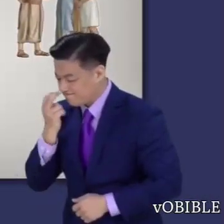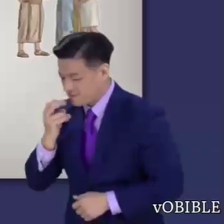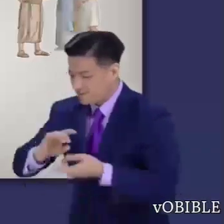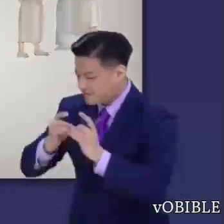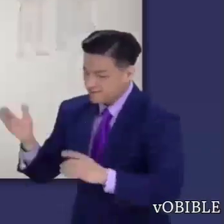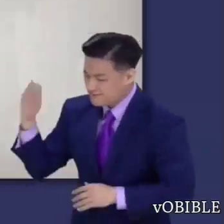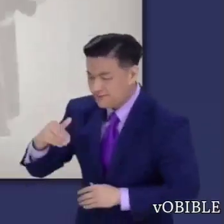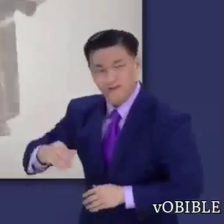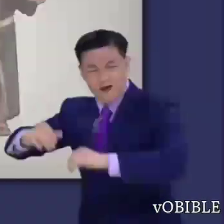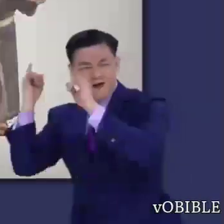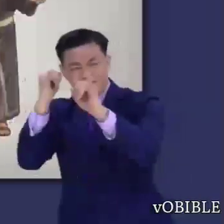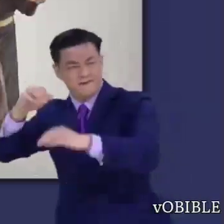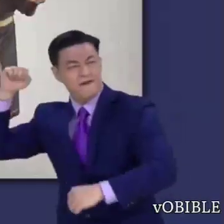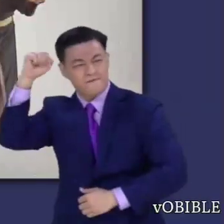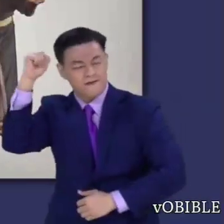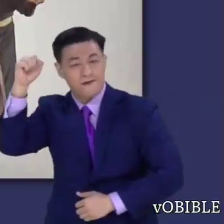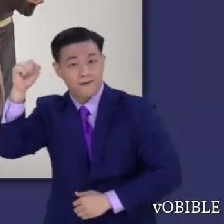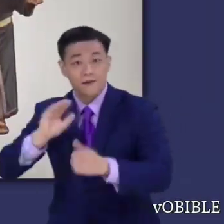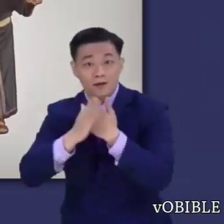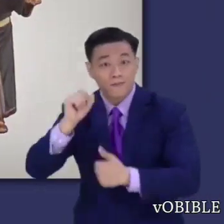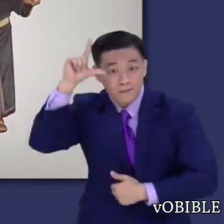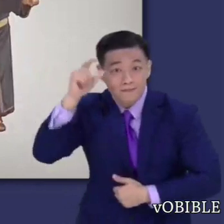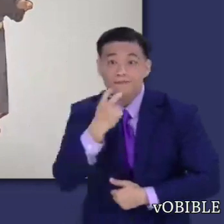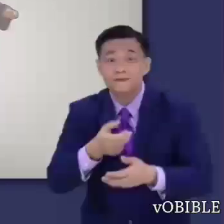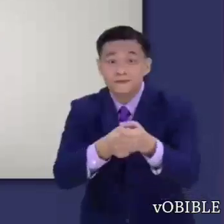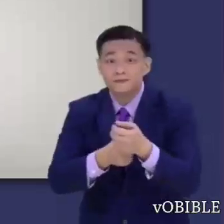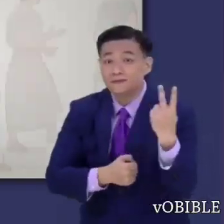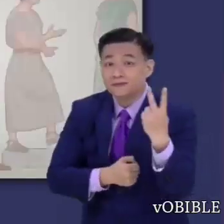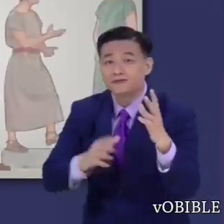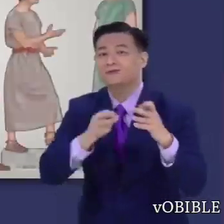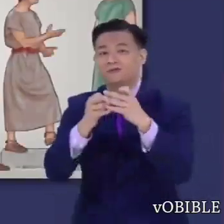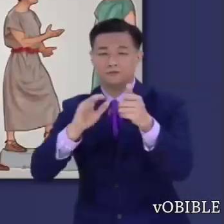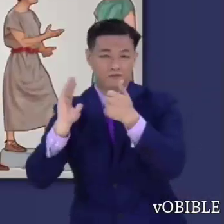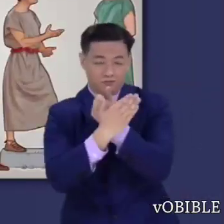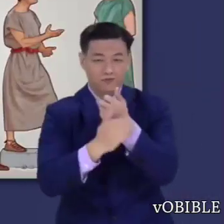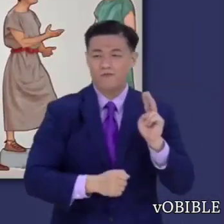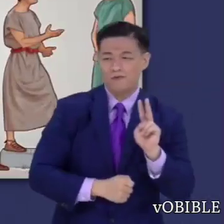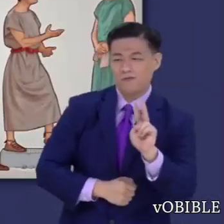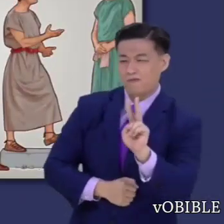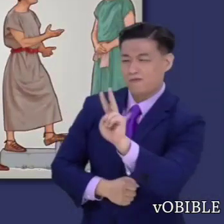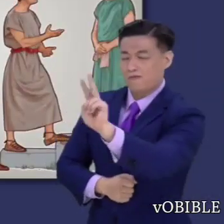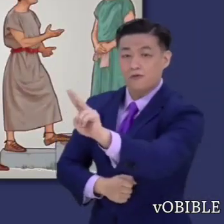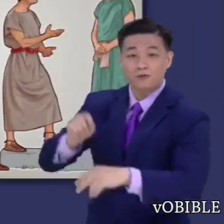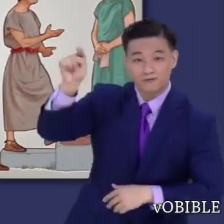就在城里煽动暴民作乱。会众送保罗和希拉到比里亚去之后，仍继续在当地